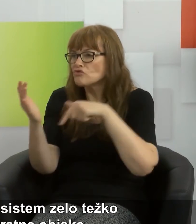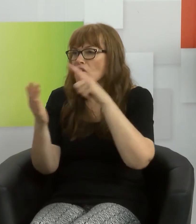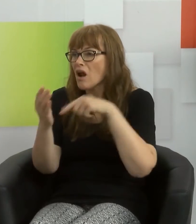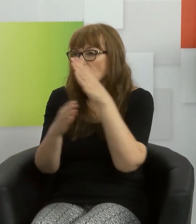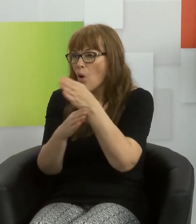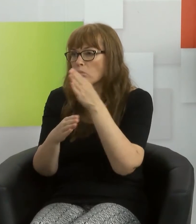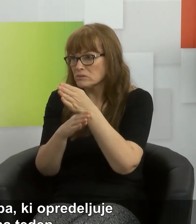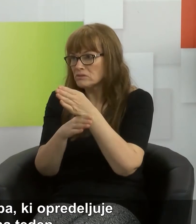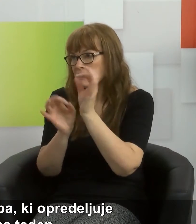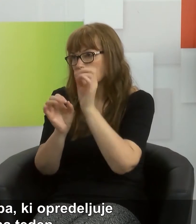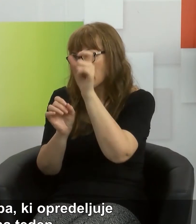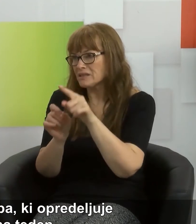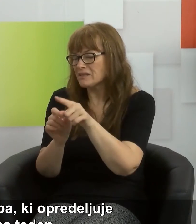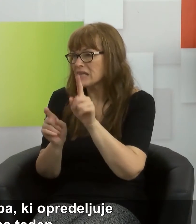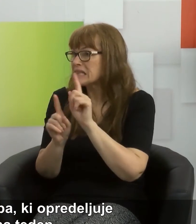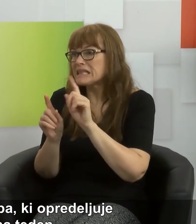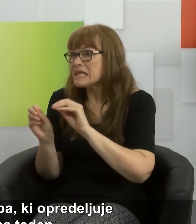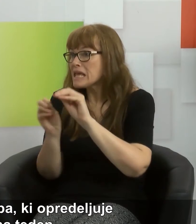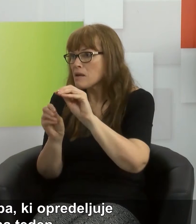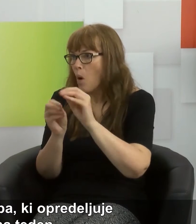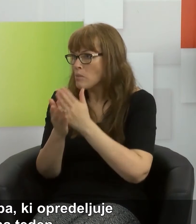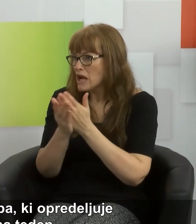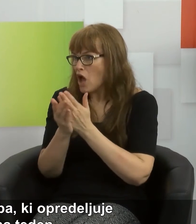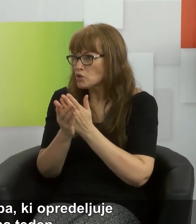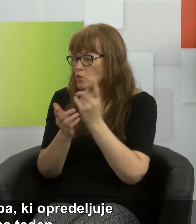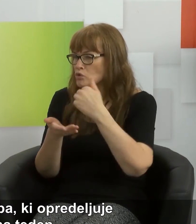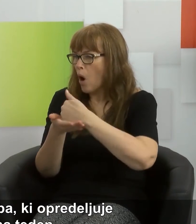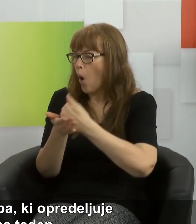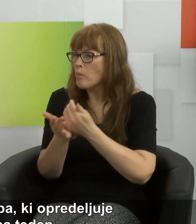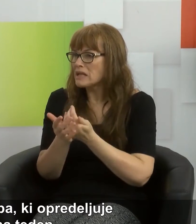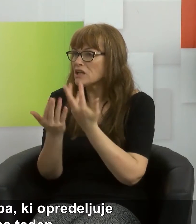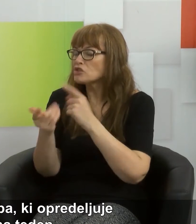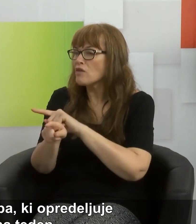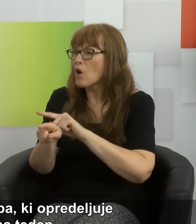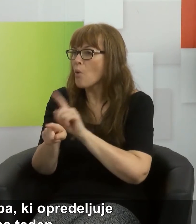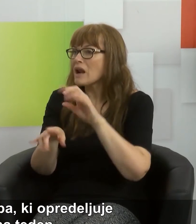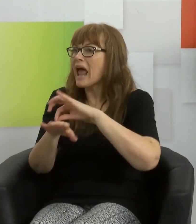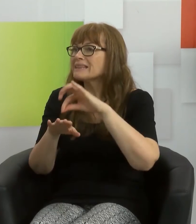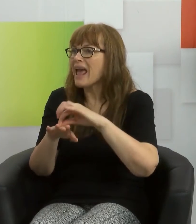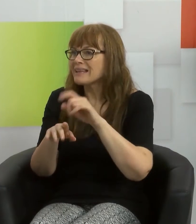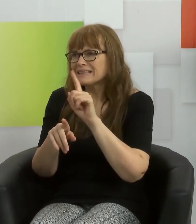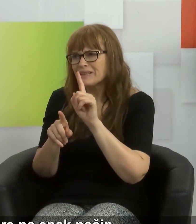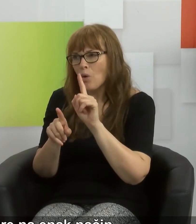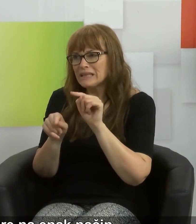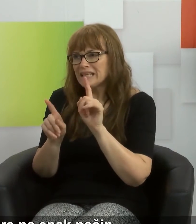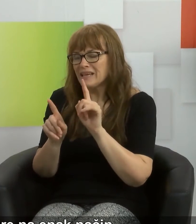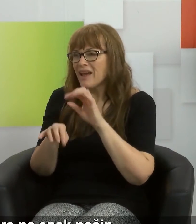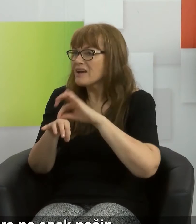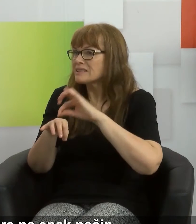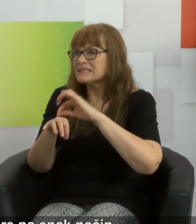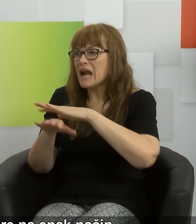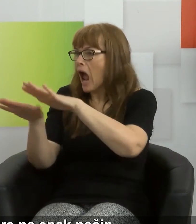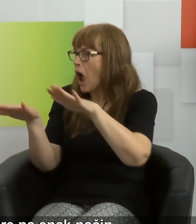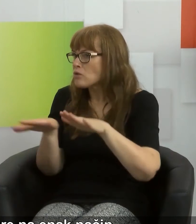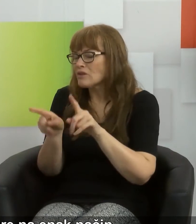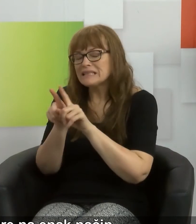obiske. To ni mobilna služba, ki opredeljuje število ur na teden. To v zdravstvu ne